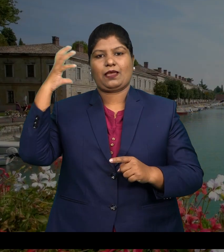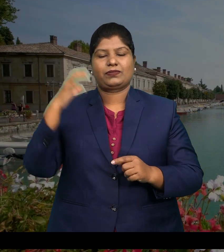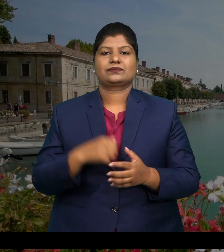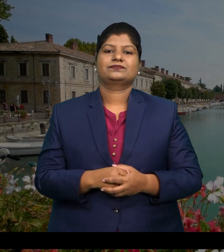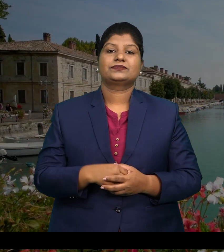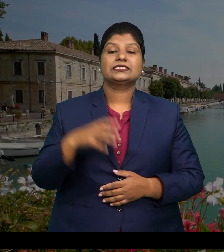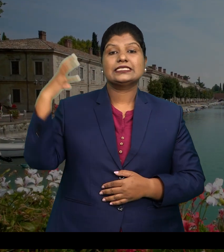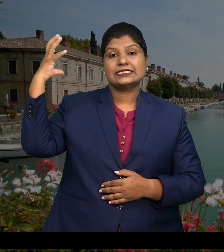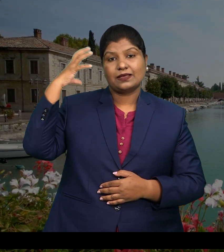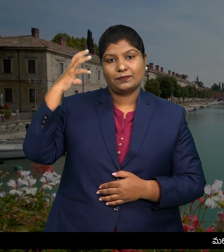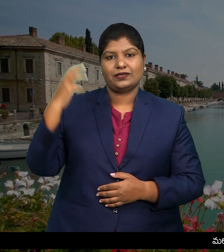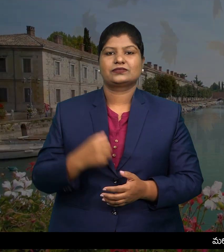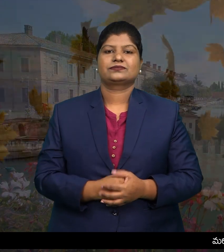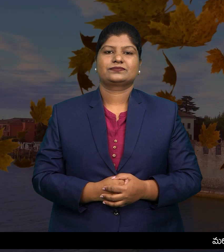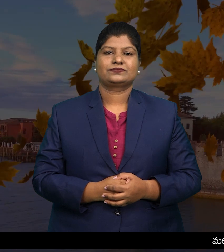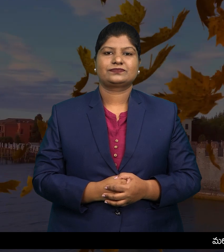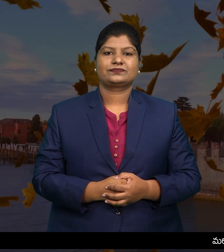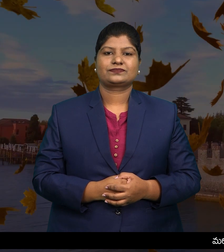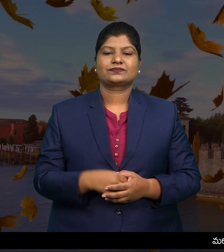వేసవికాలం మరియు శరత్కాలం